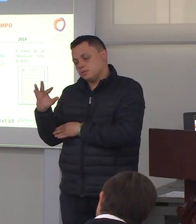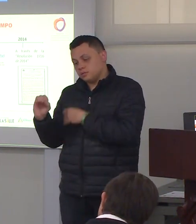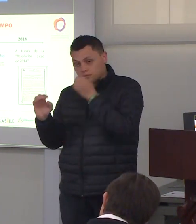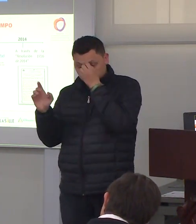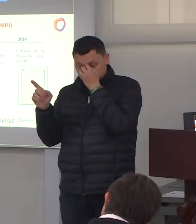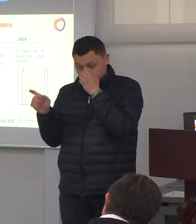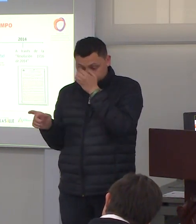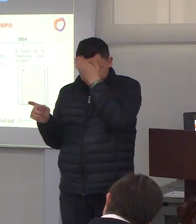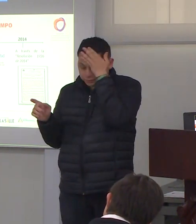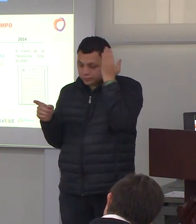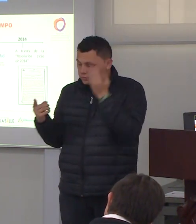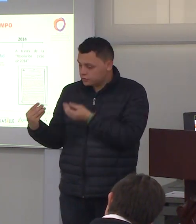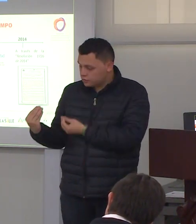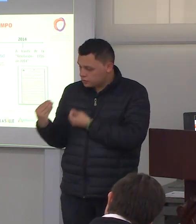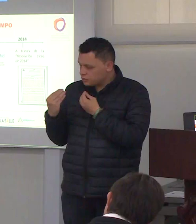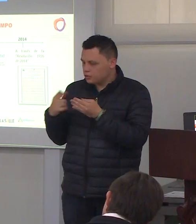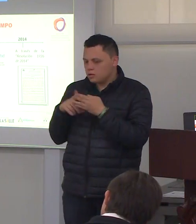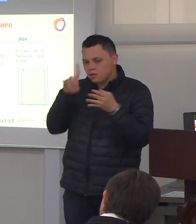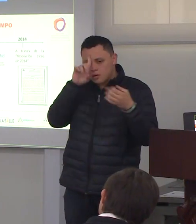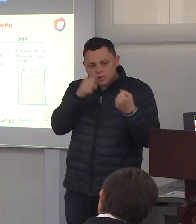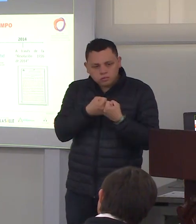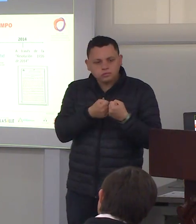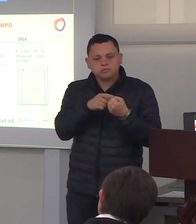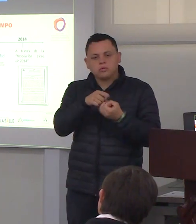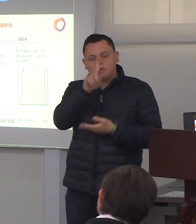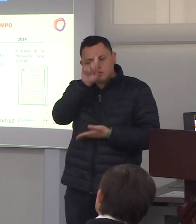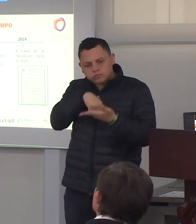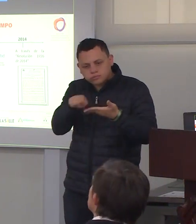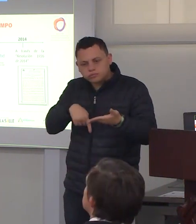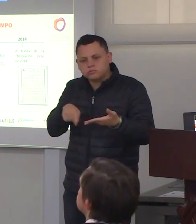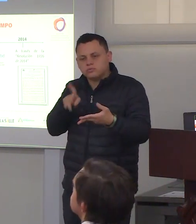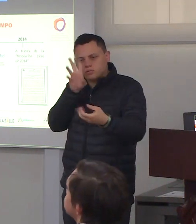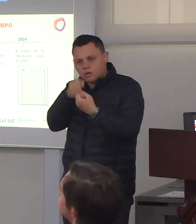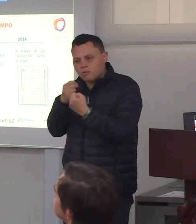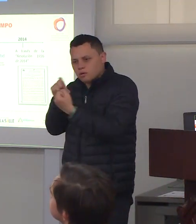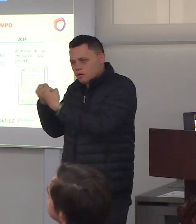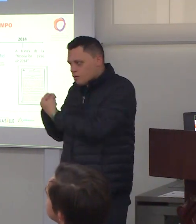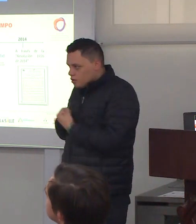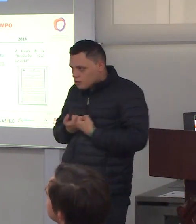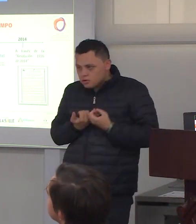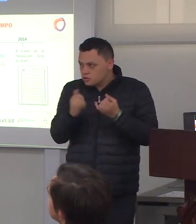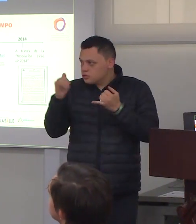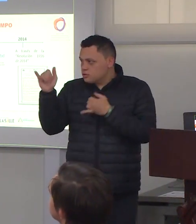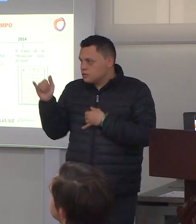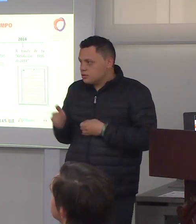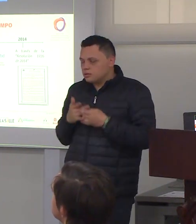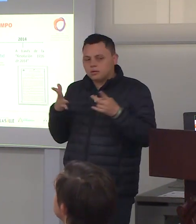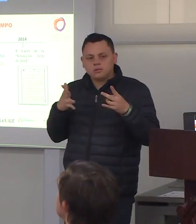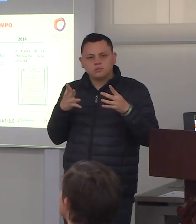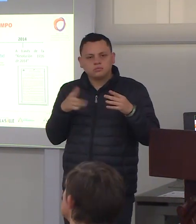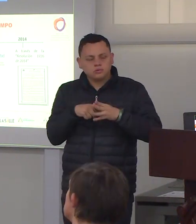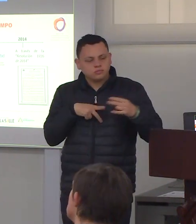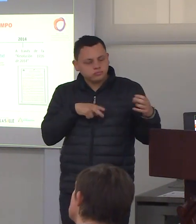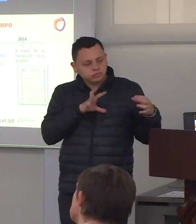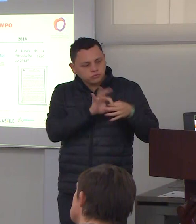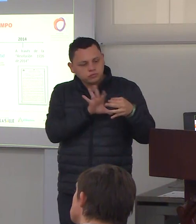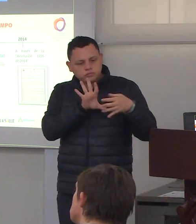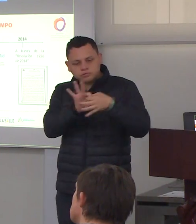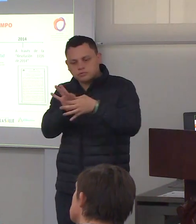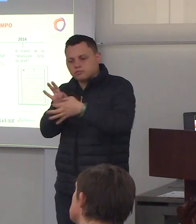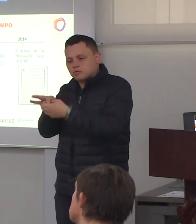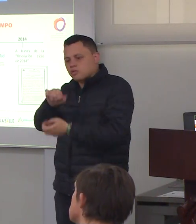lo que ya teníamos producto de las alianzas, de los convenios, de las diferentes sinergias que hemos hecho con otras